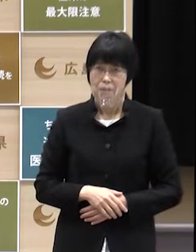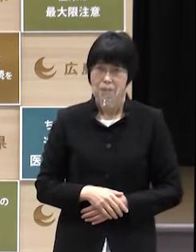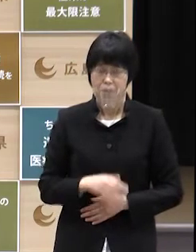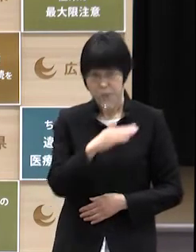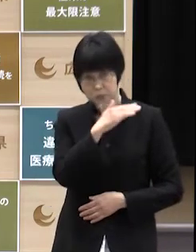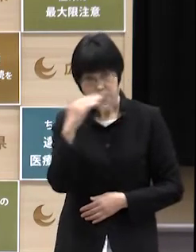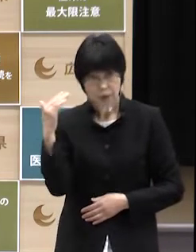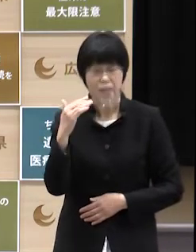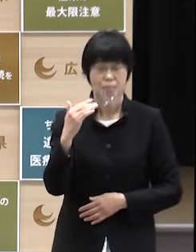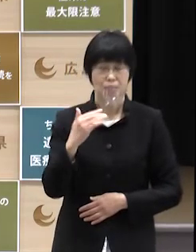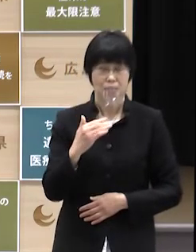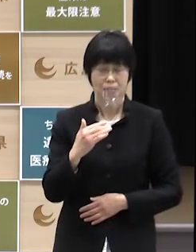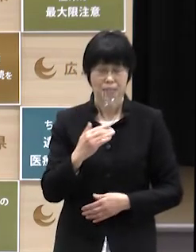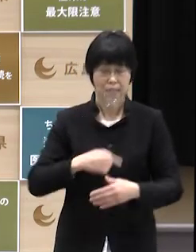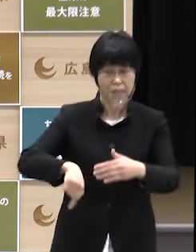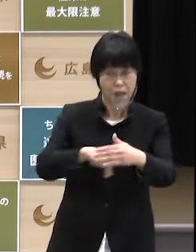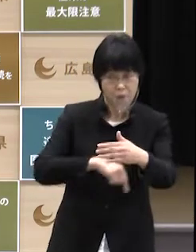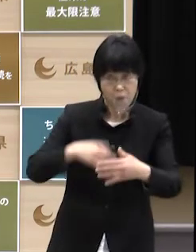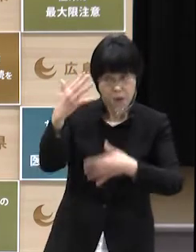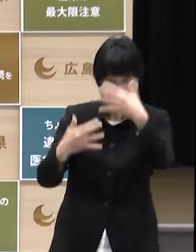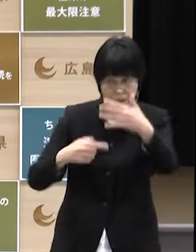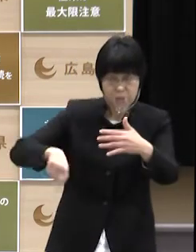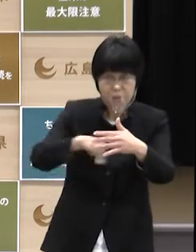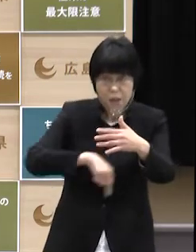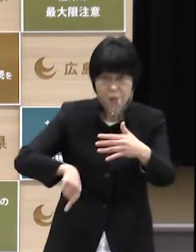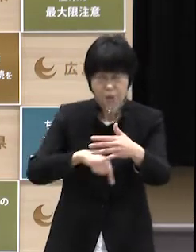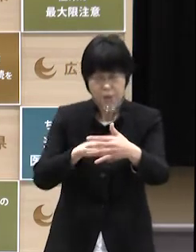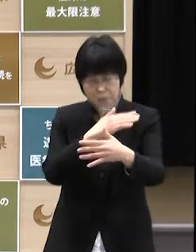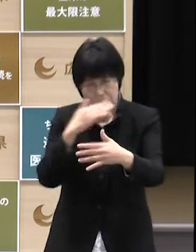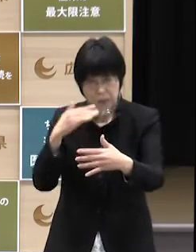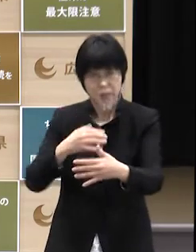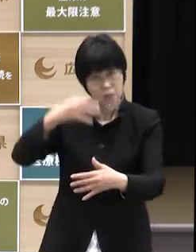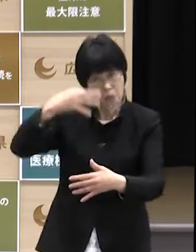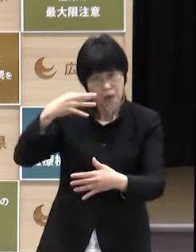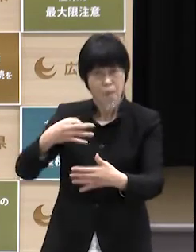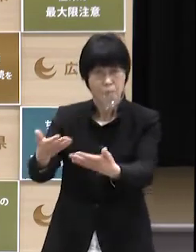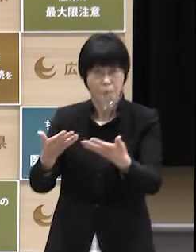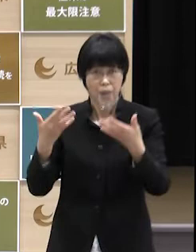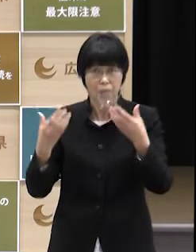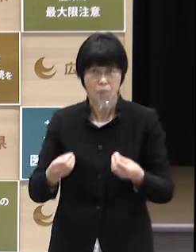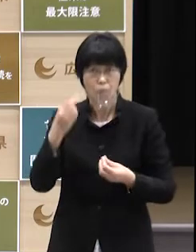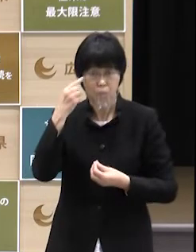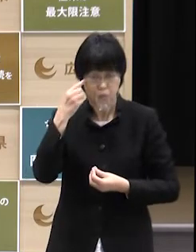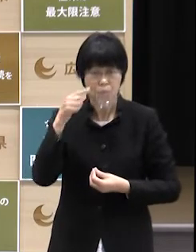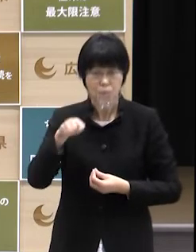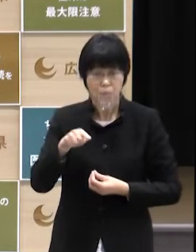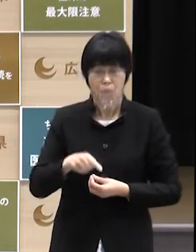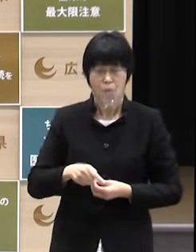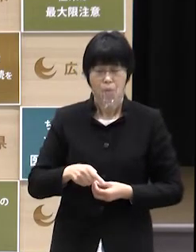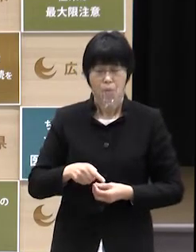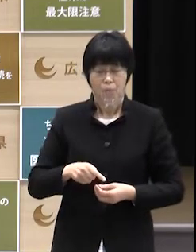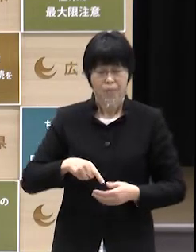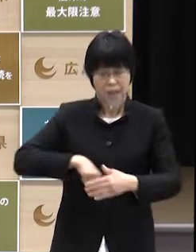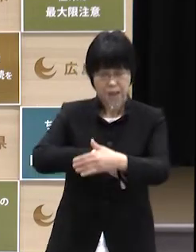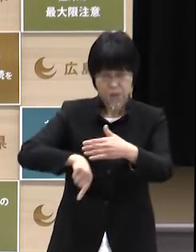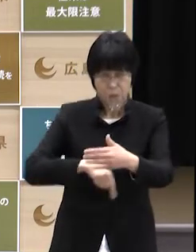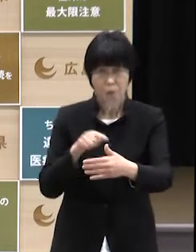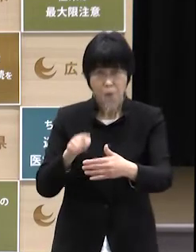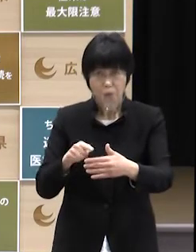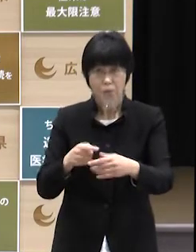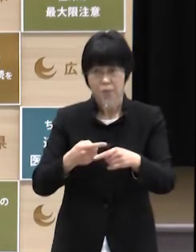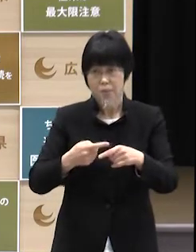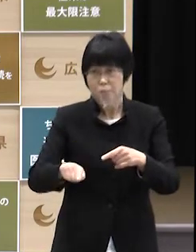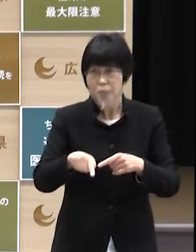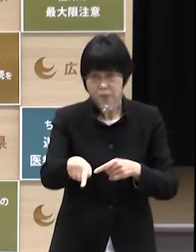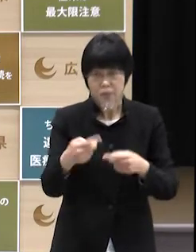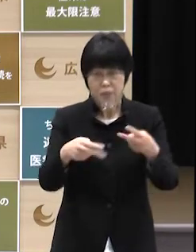素晴らしい内容がですね、評価をされたと思うんですけども、その内容の一端として広島ロケという